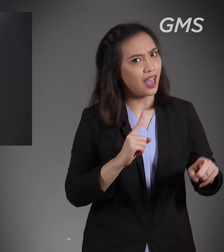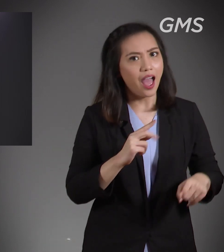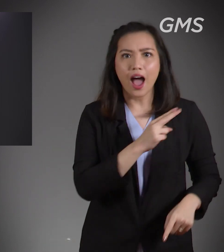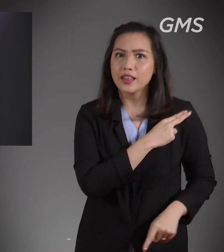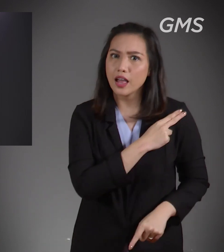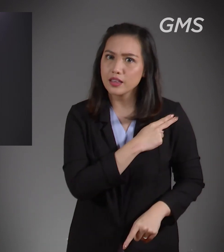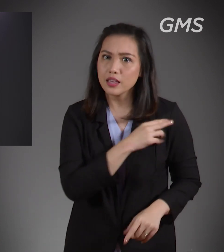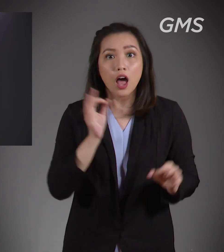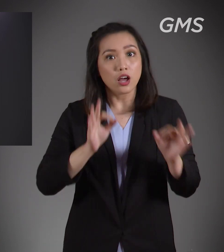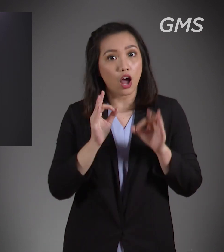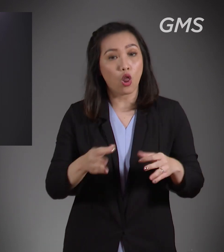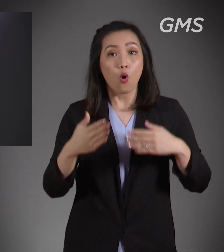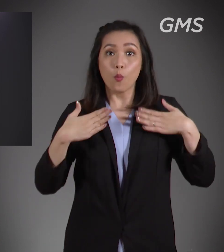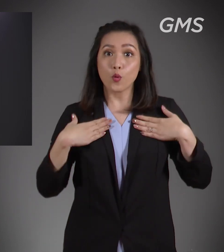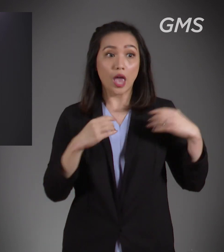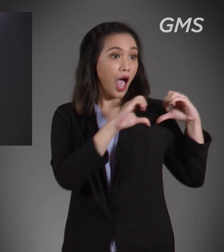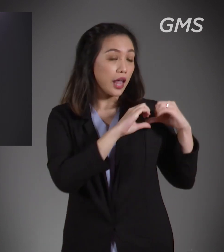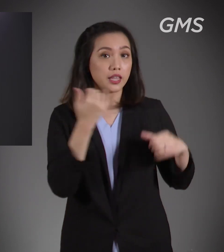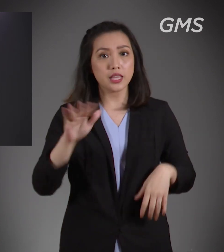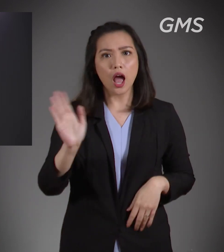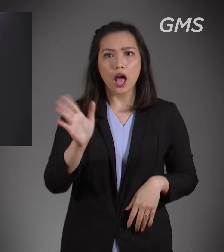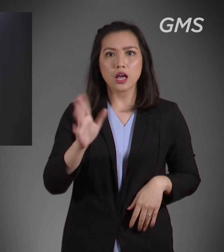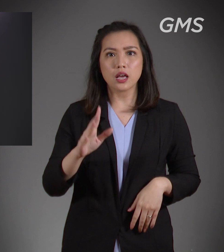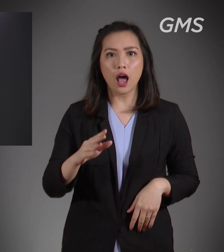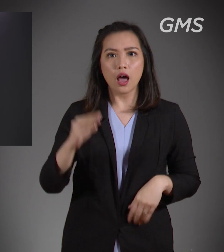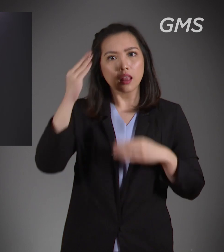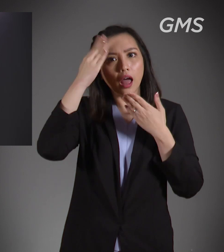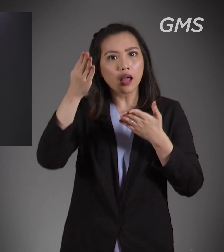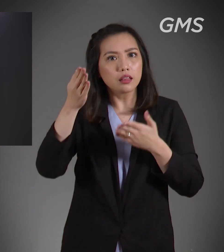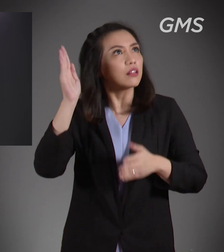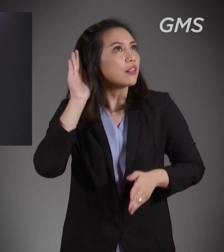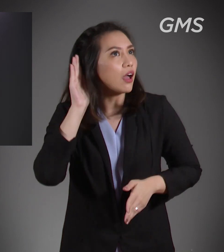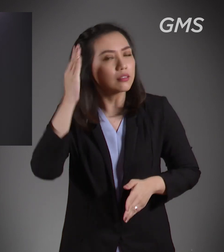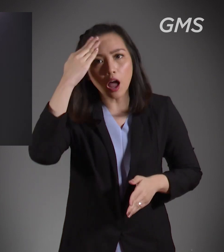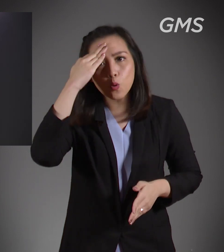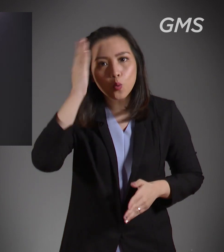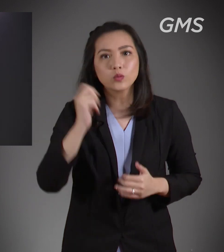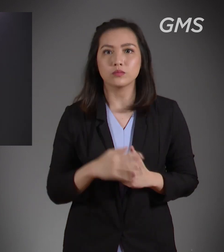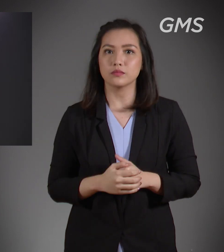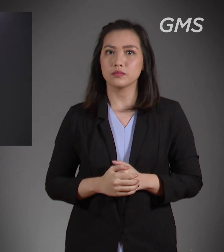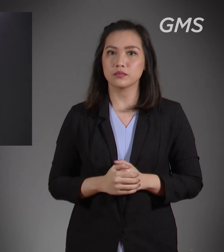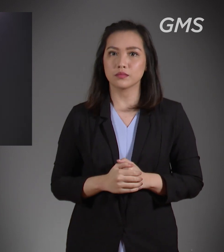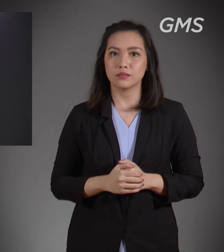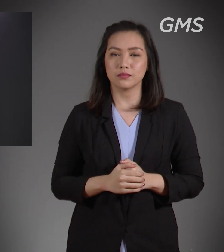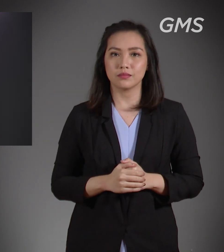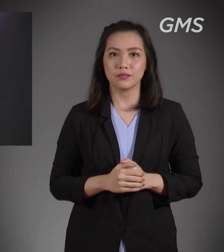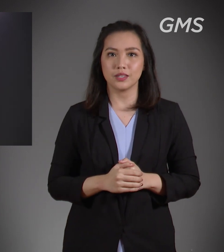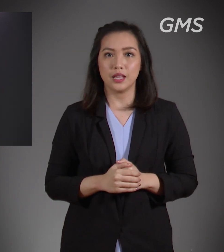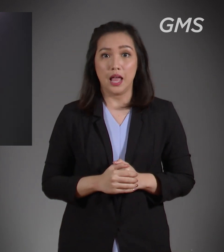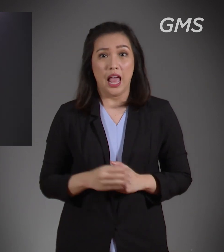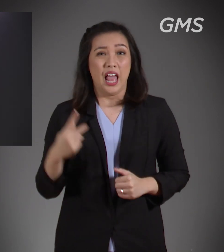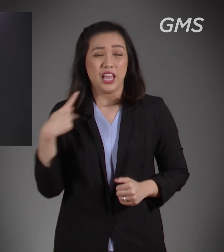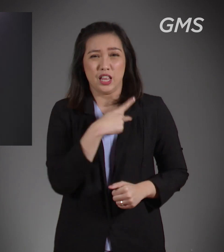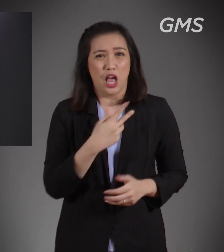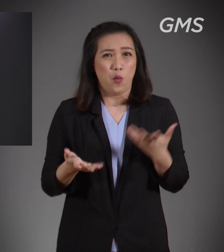yang hatinya gak peka. Orang yang gak tahu diri, kadang-kadang kita itu dikejar sama Roh Kudus gak tahu, gak ngerti. Sudah ditemplak berkali-kali, kita merasa